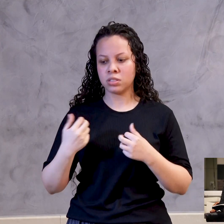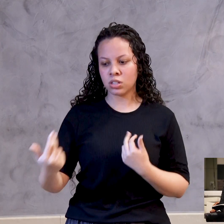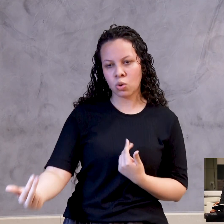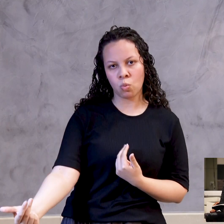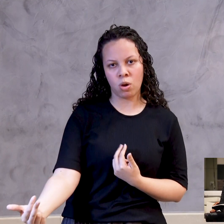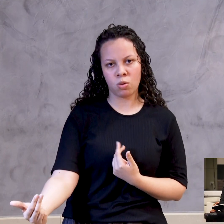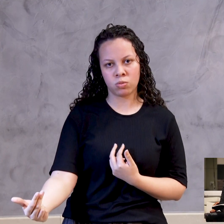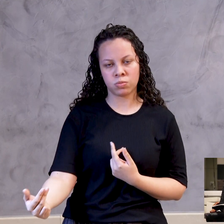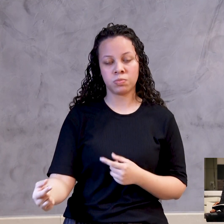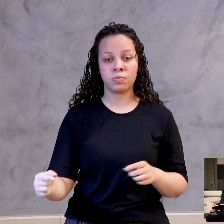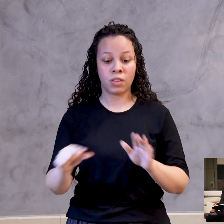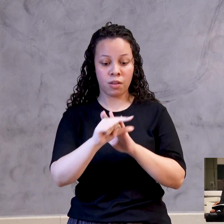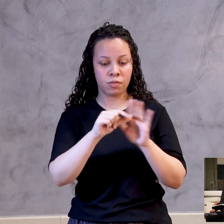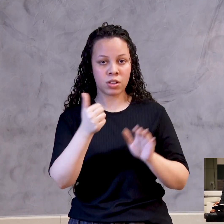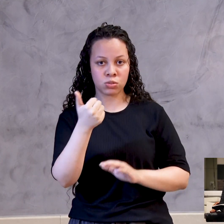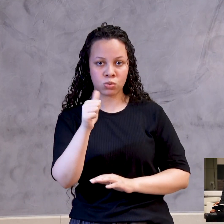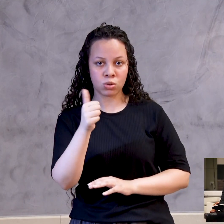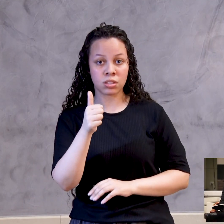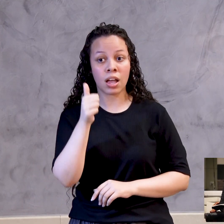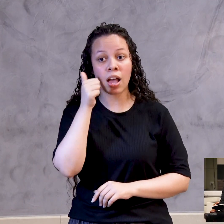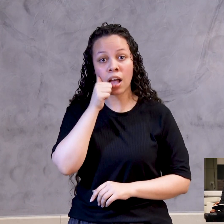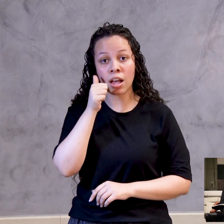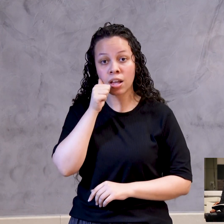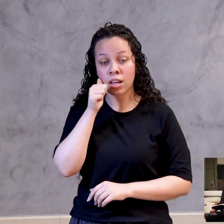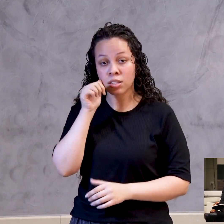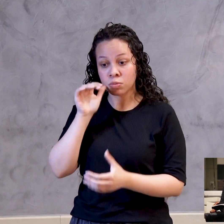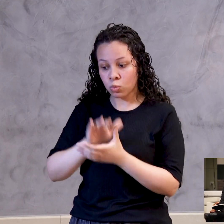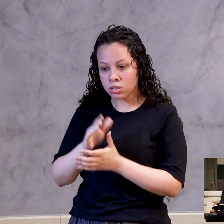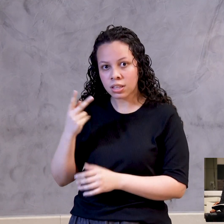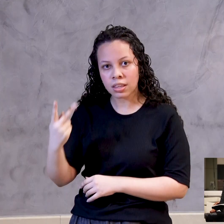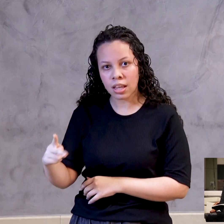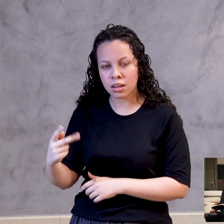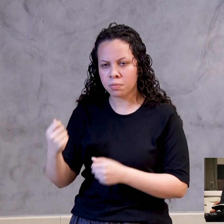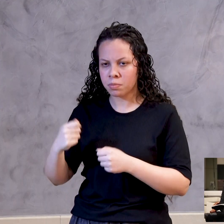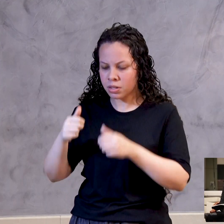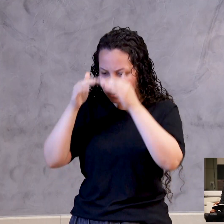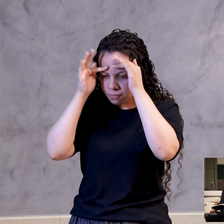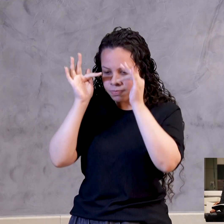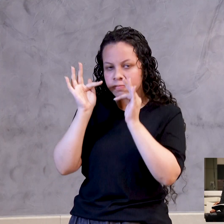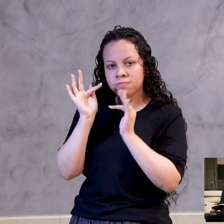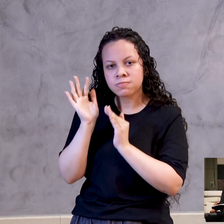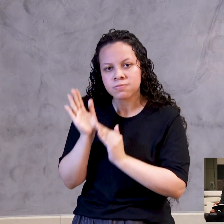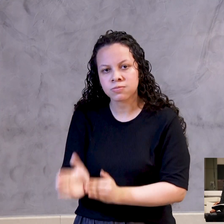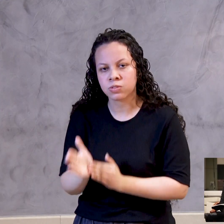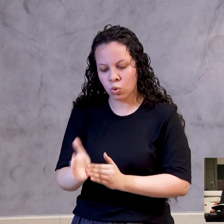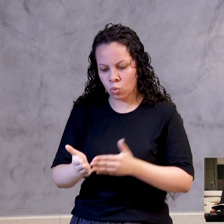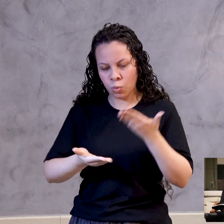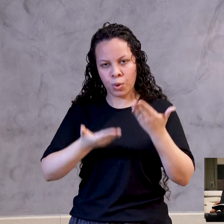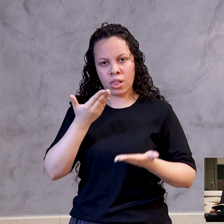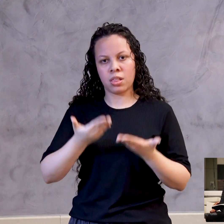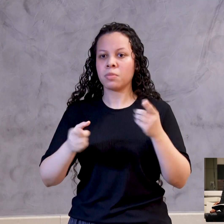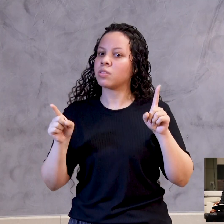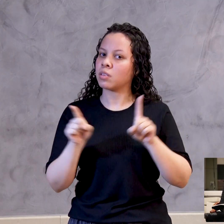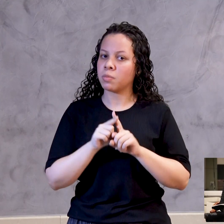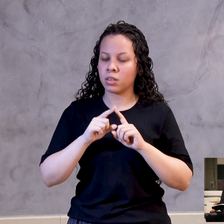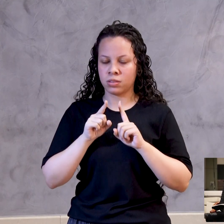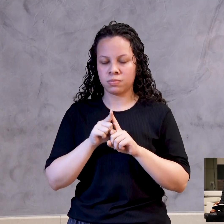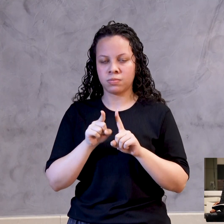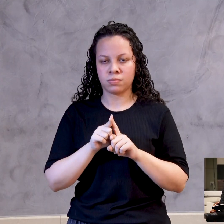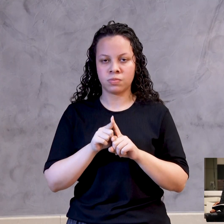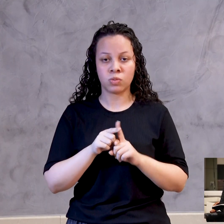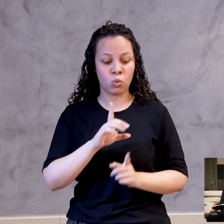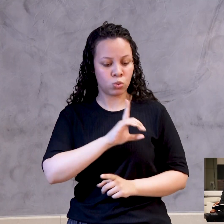verso 11, as mulheres desses homens sejam honestas, não maldizentes, sóbrias e fiéis em tudo. Os diáconos